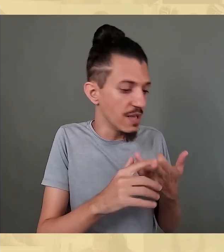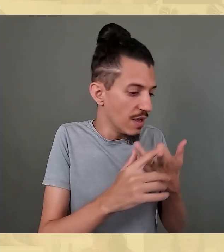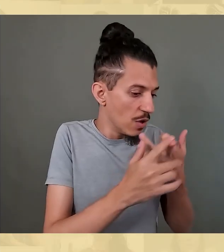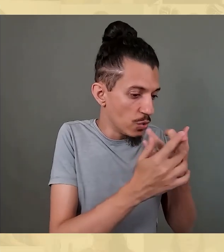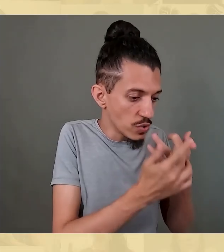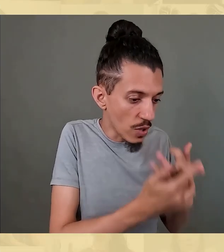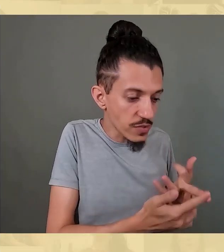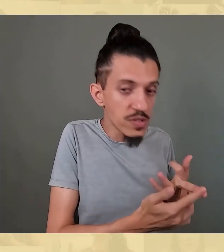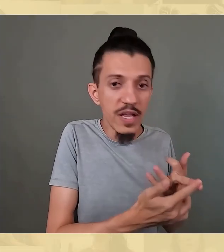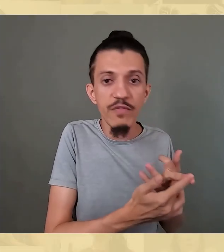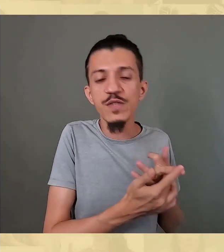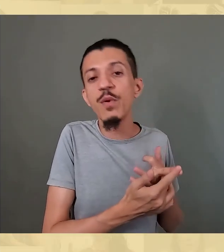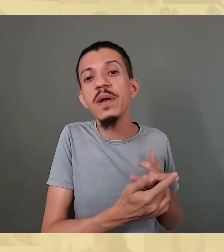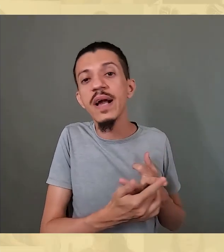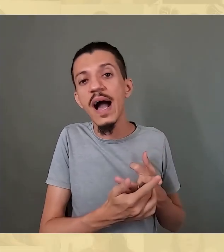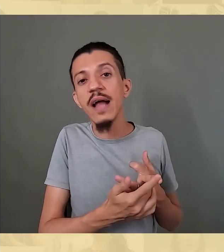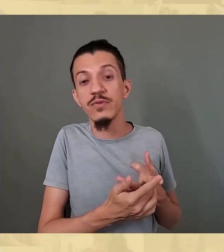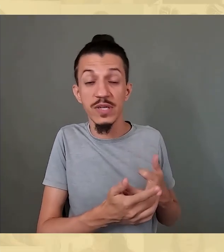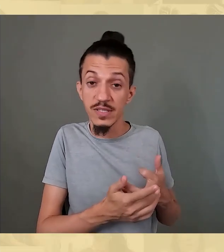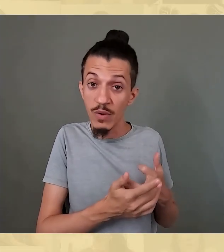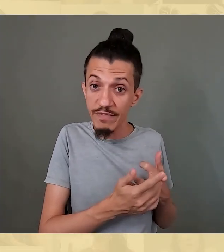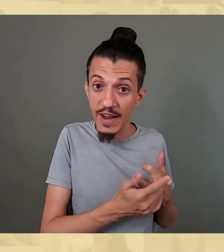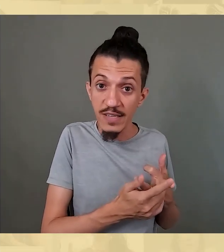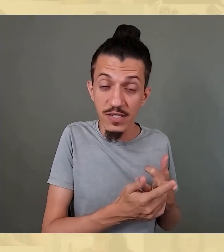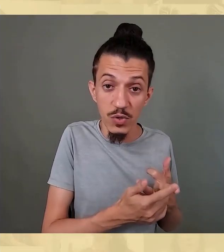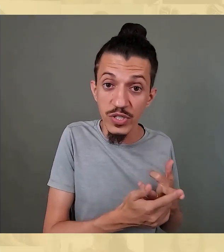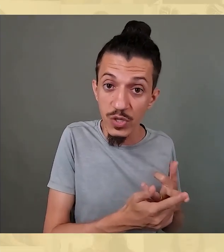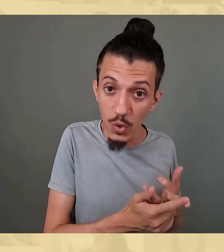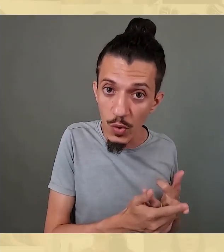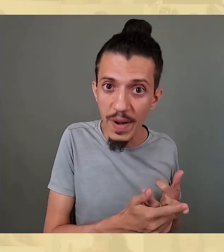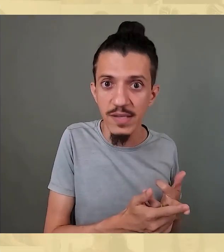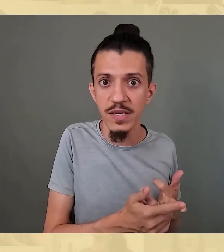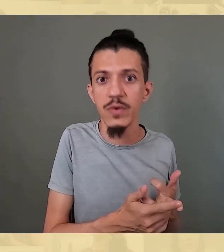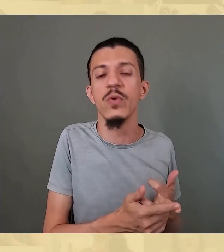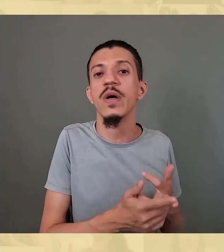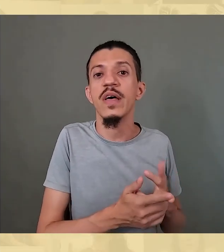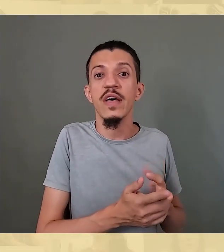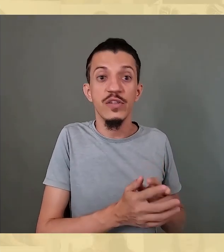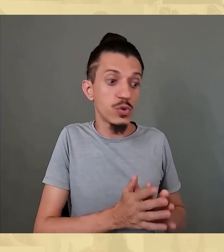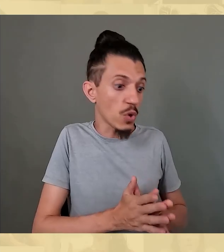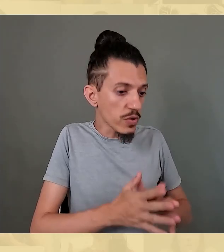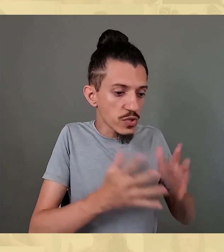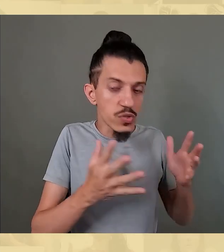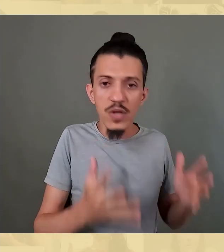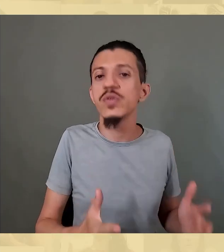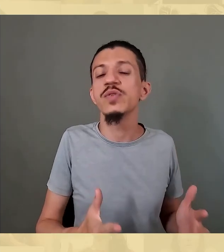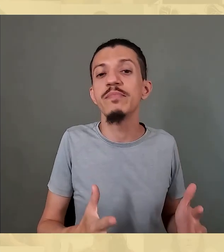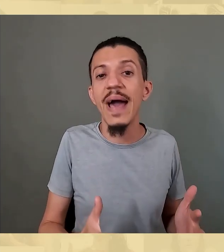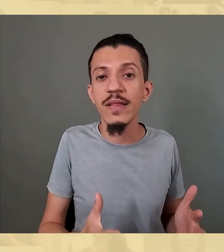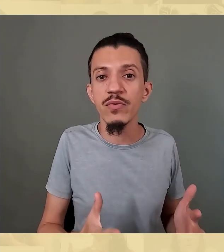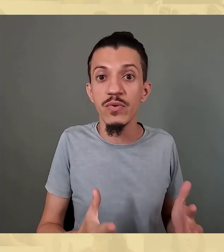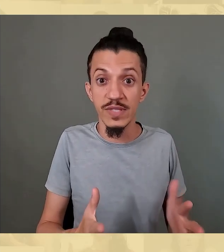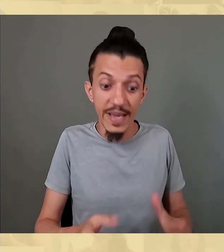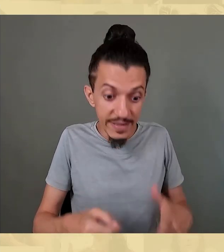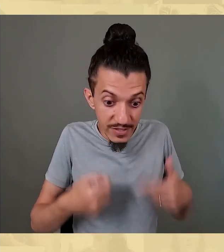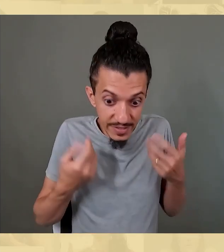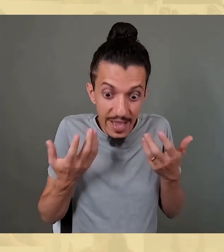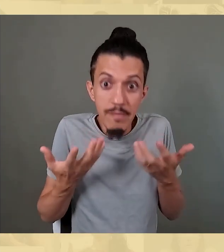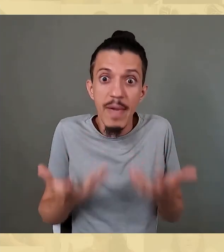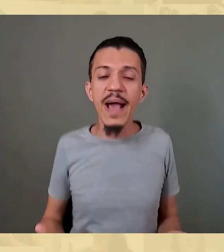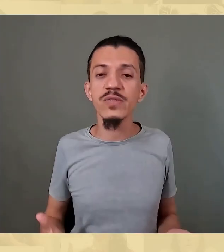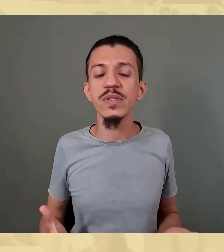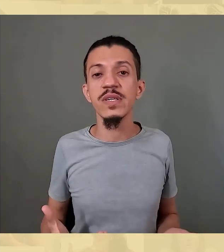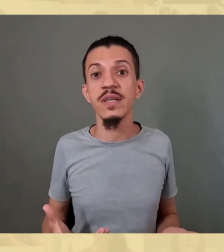Libras, dos nossos livros publicados e que são referências hoje em todo o Brasil, de todos os nossos métodos e ainda de